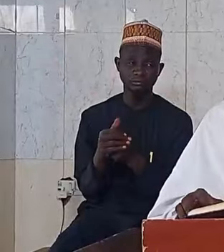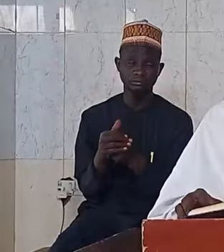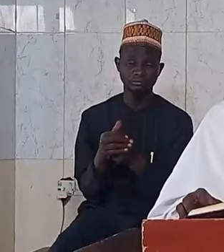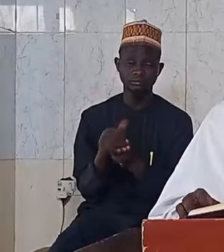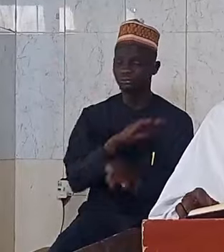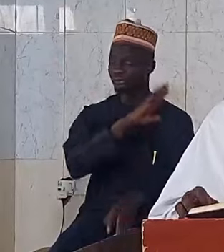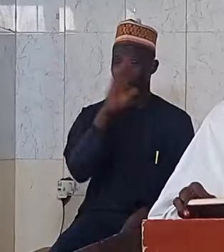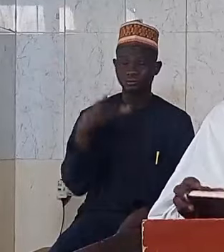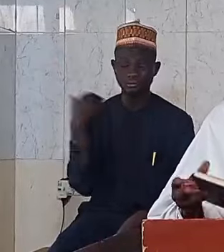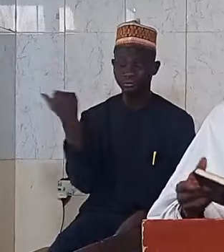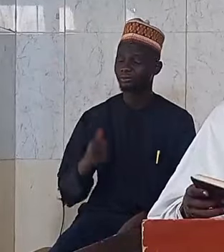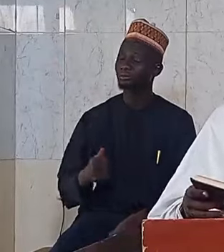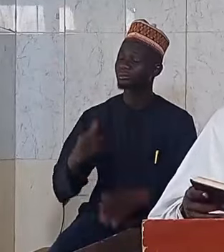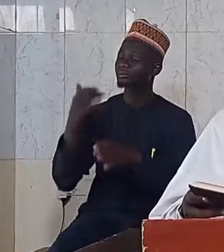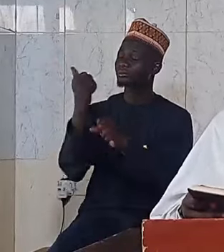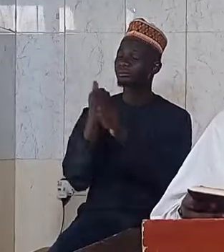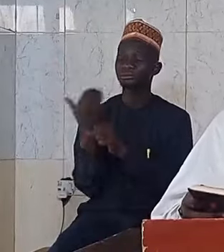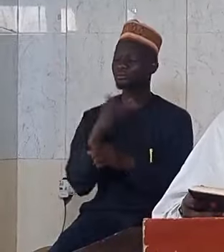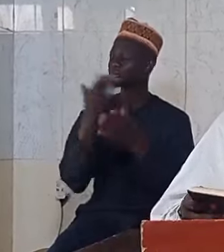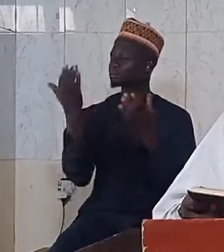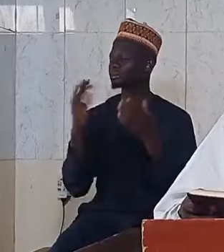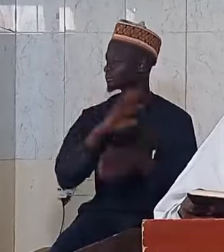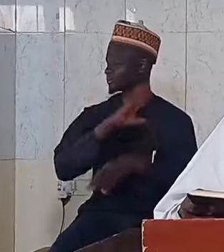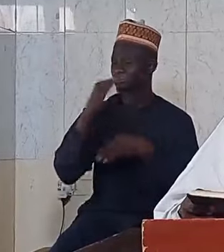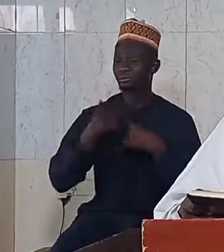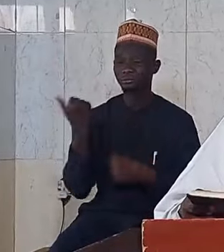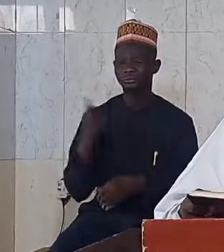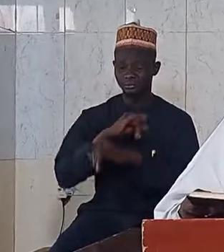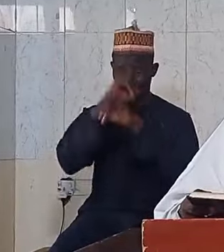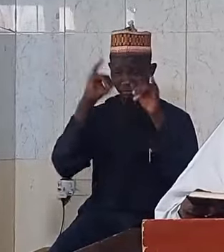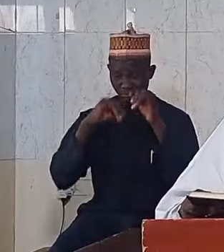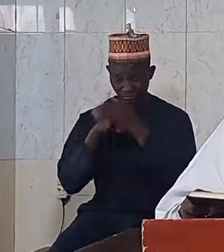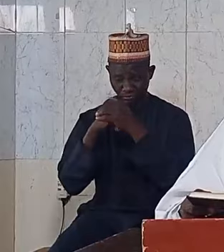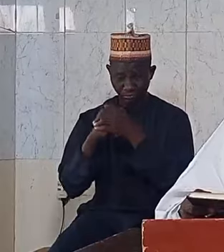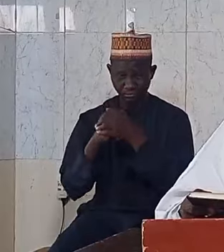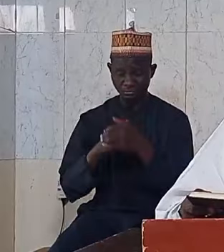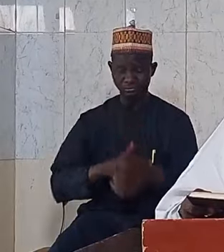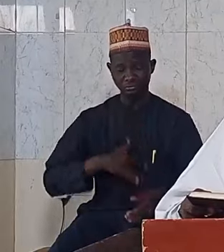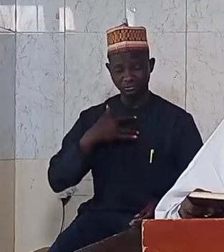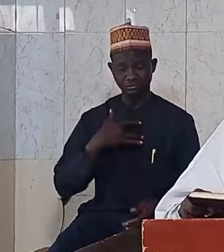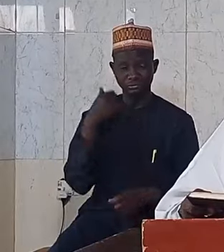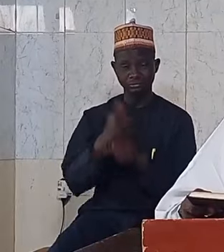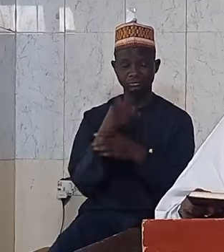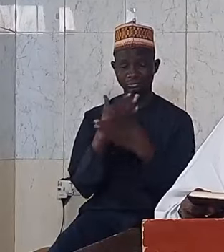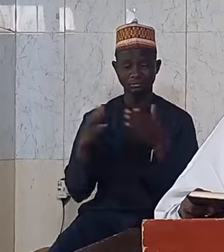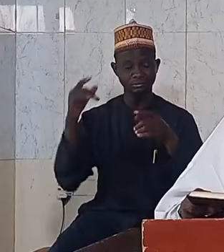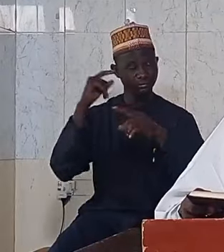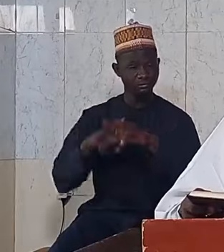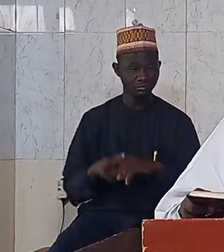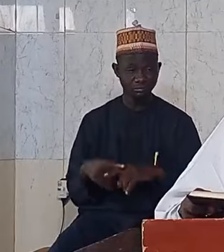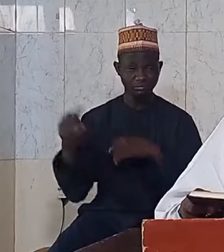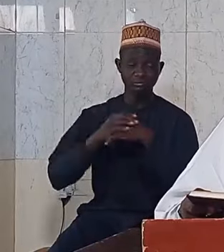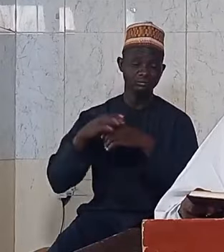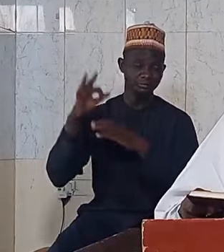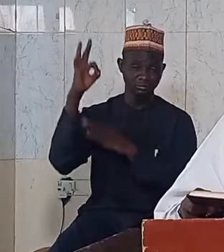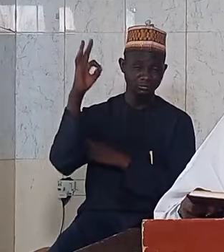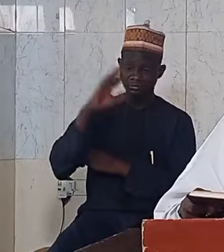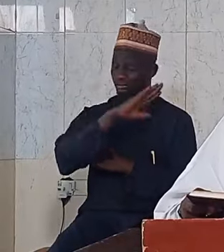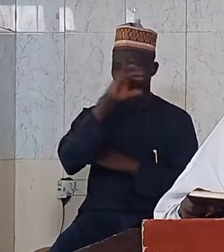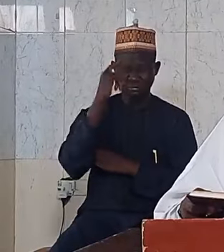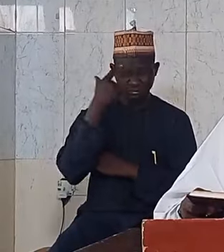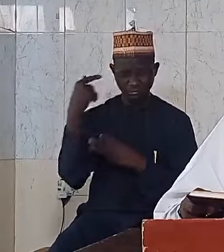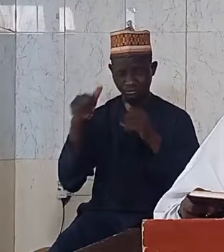su da raja'i ba su da irin wannan bautar ta taƙawa da raja'i da dogaro da komawa zuwa ga Allah da